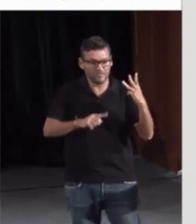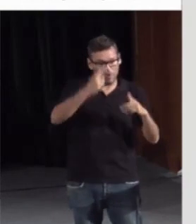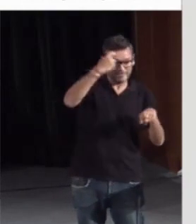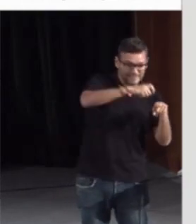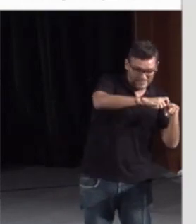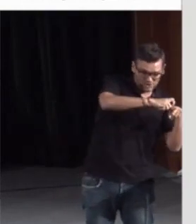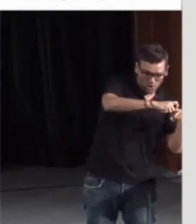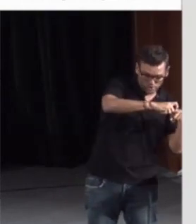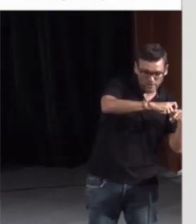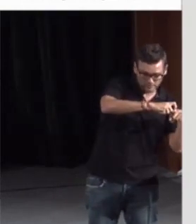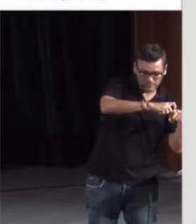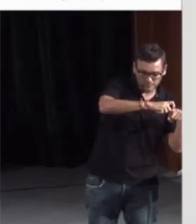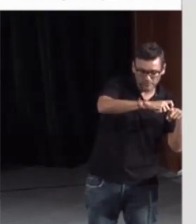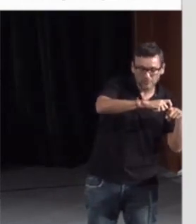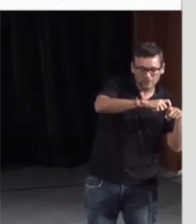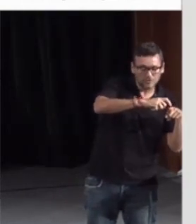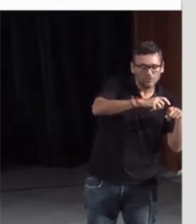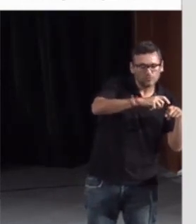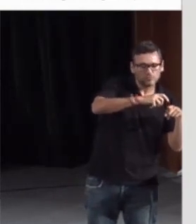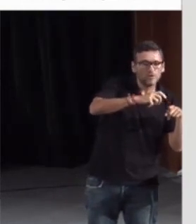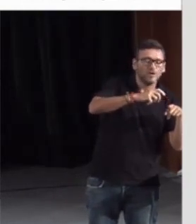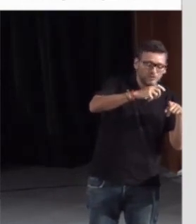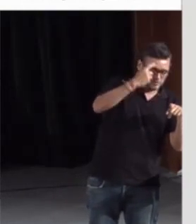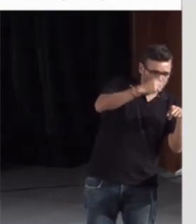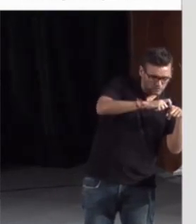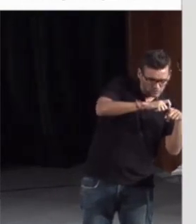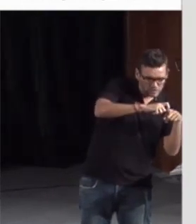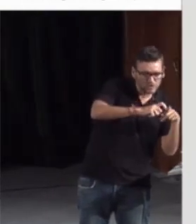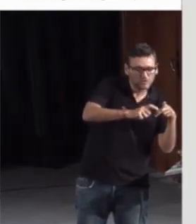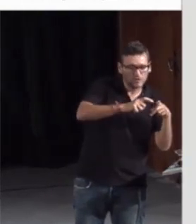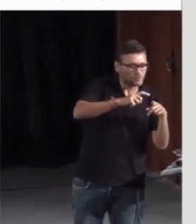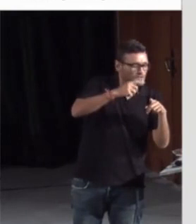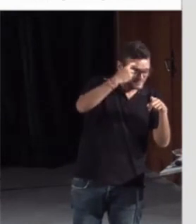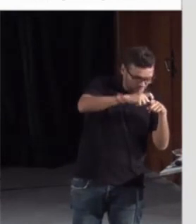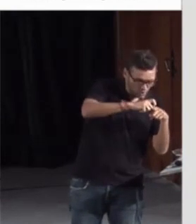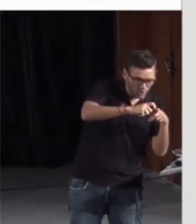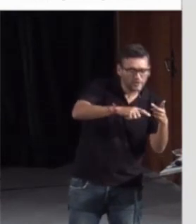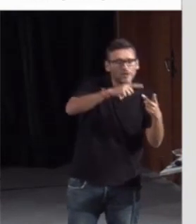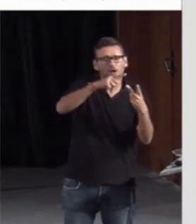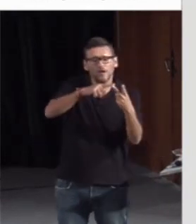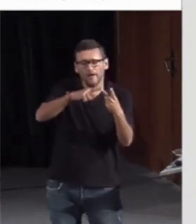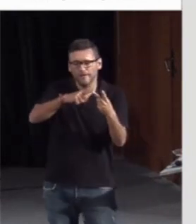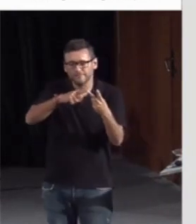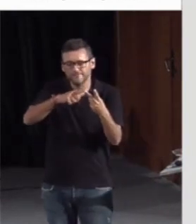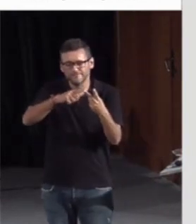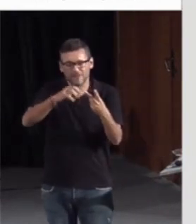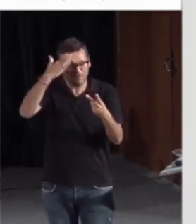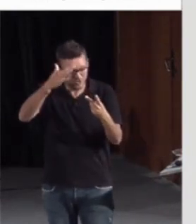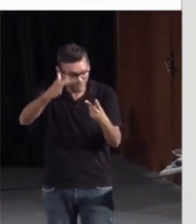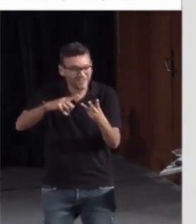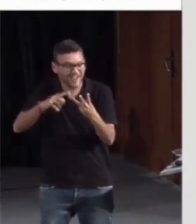habla de la condicionalidad en el español desde otra perspectiva, que es la perspectiva lingüística, psicológica,